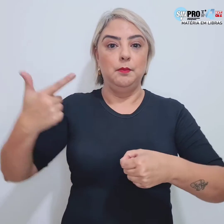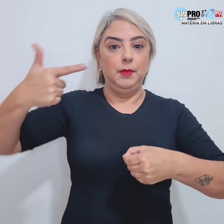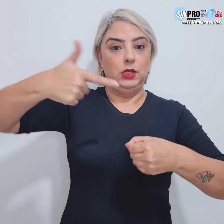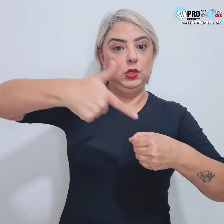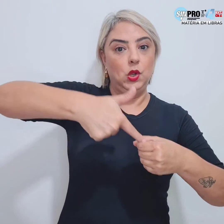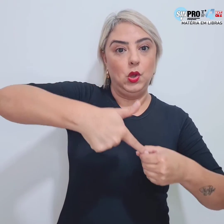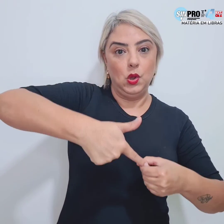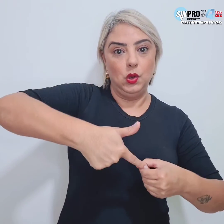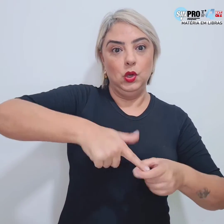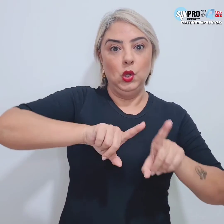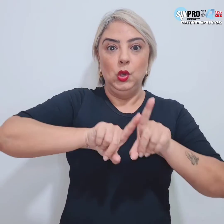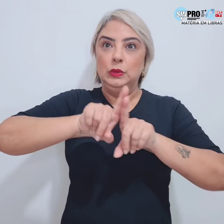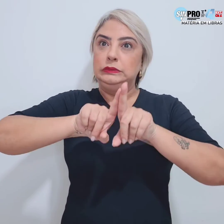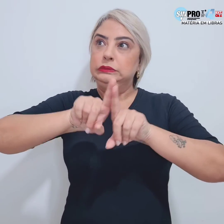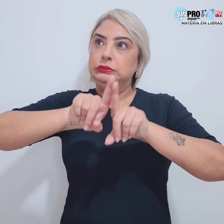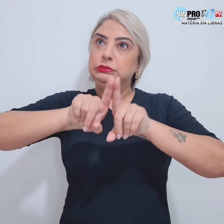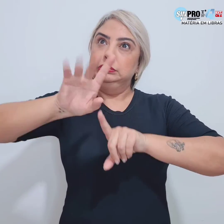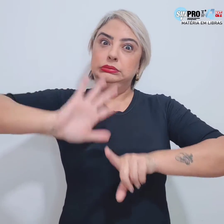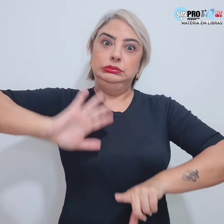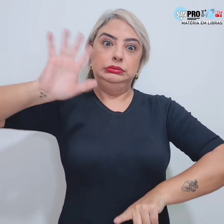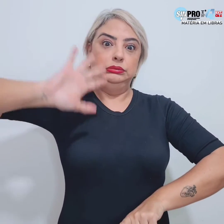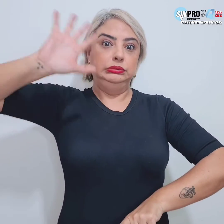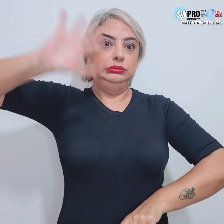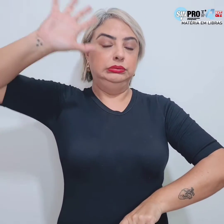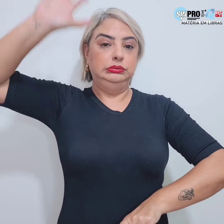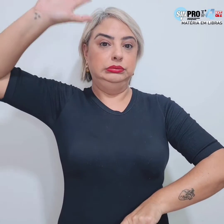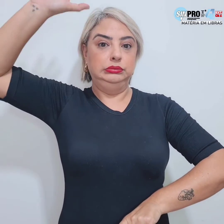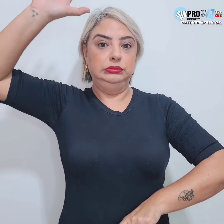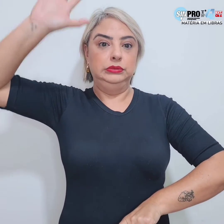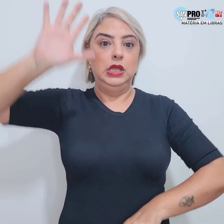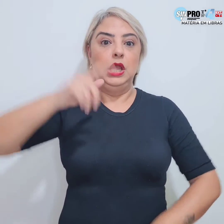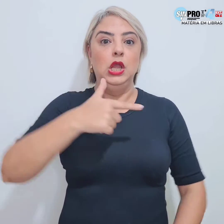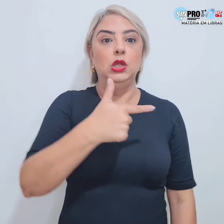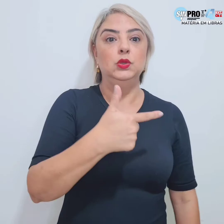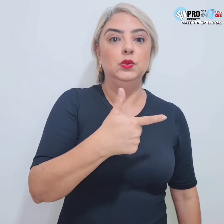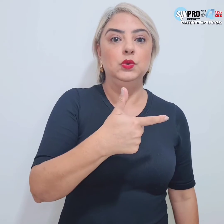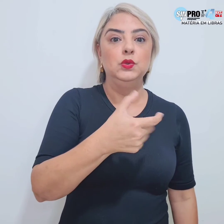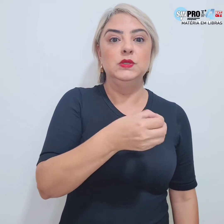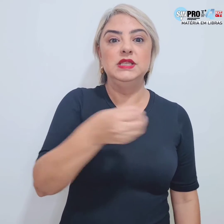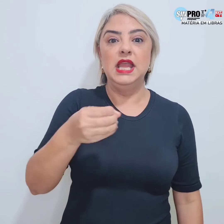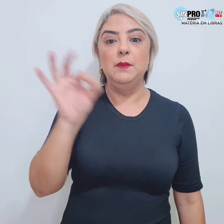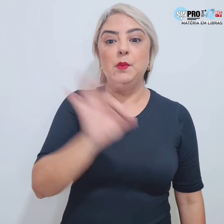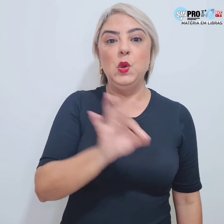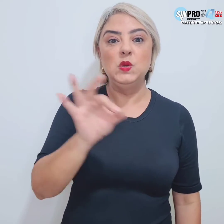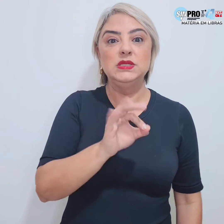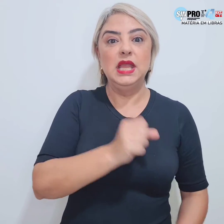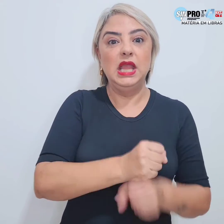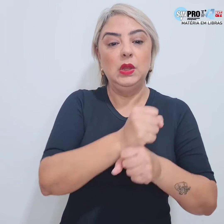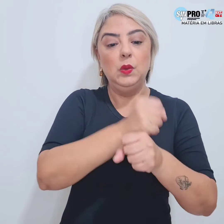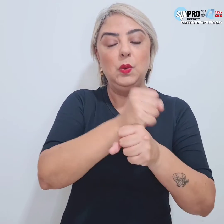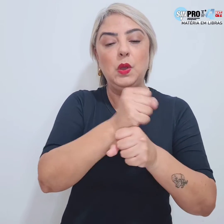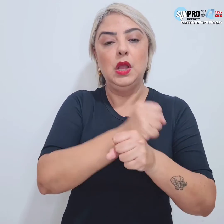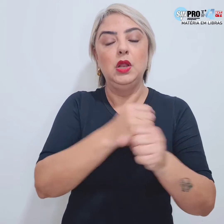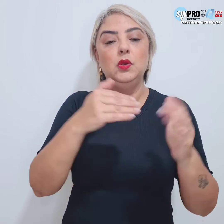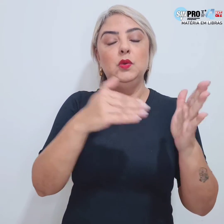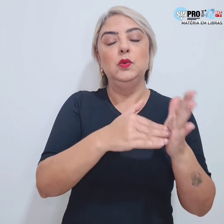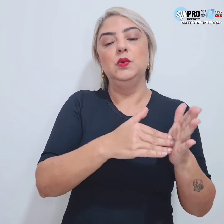com a inflação altíssima chegando a 200% ao ano no último ano da